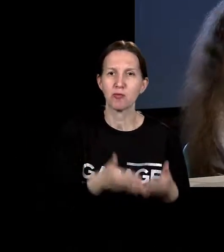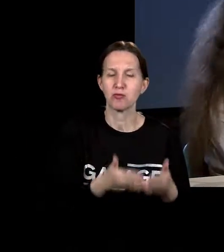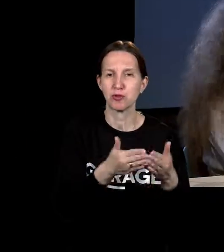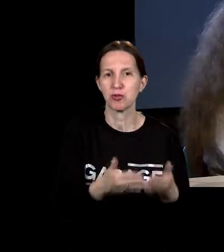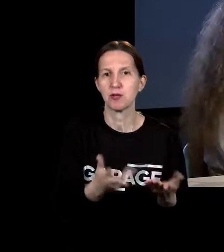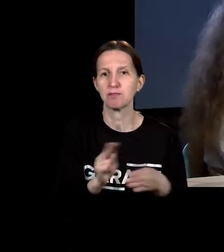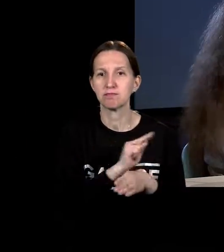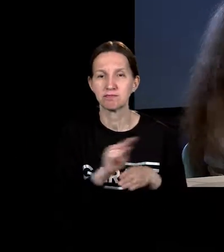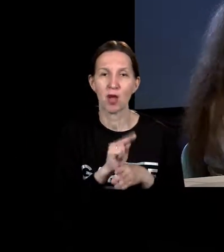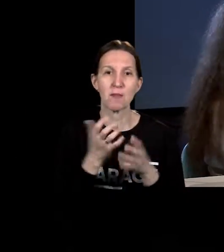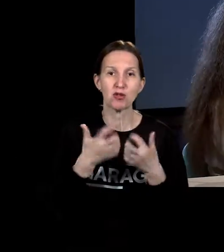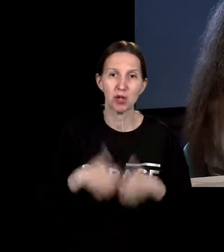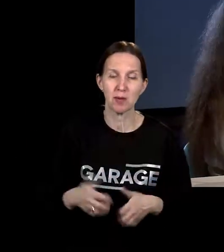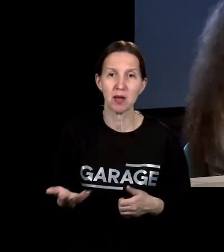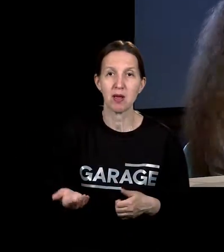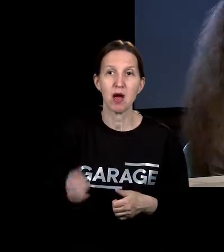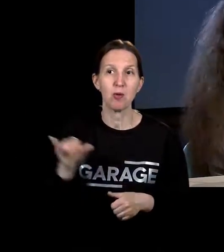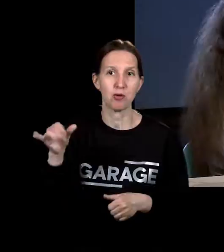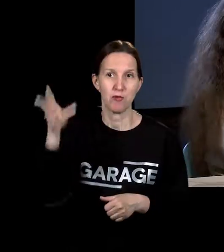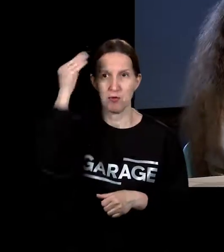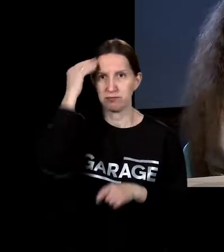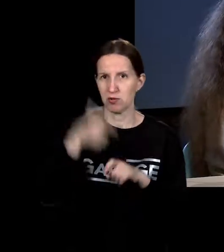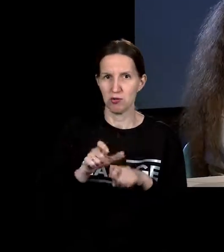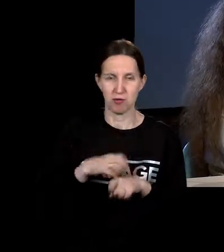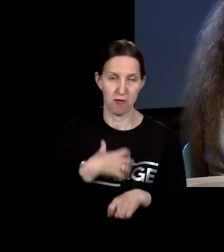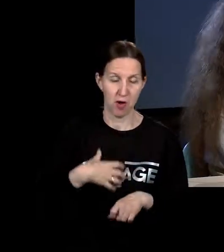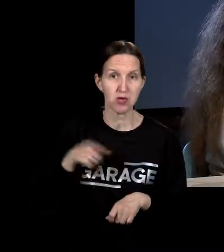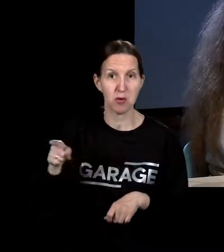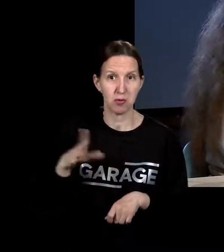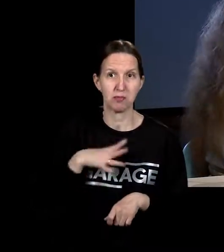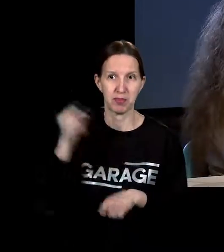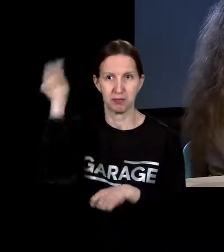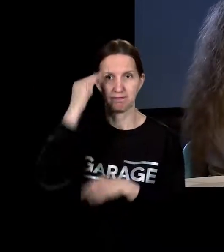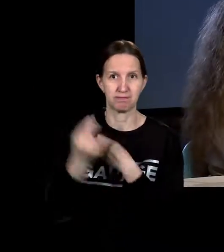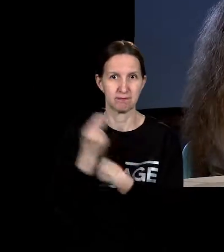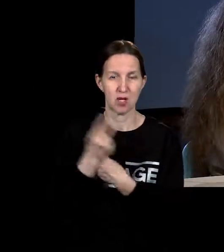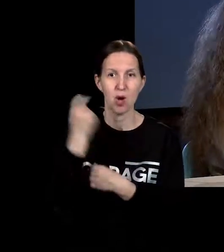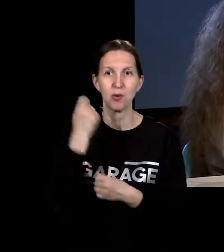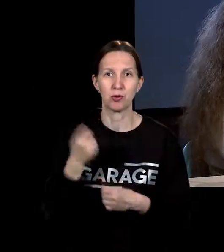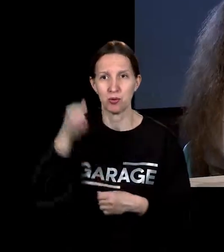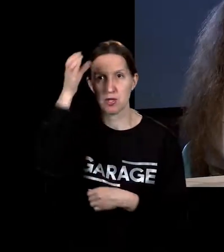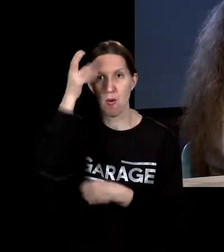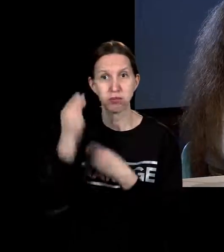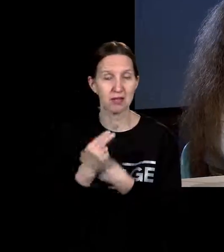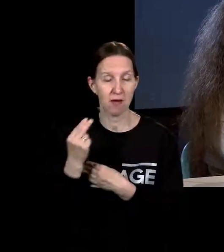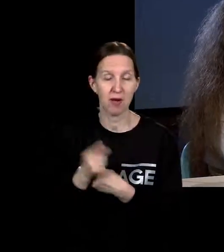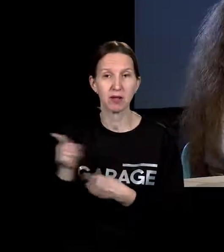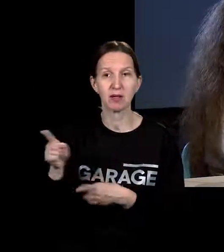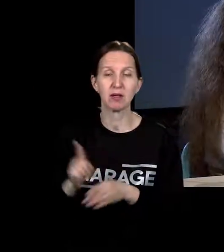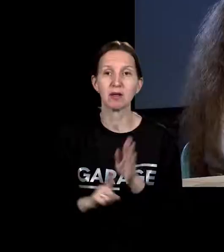плавающими машинами, для него, конечно, было очень важно. Получил он при этом художественное образование, и начинал он